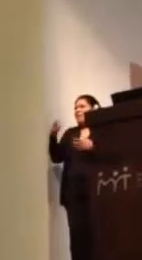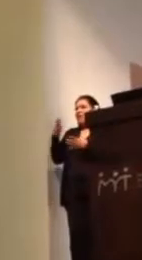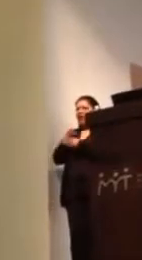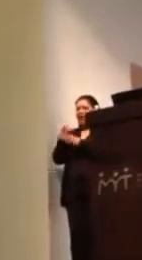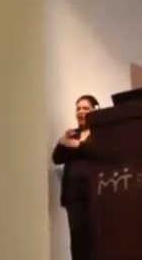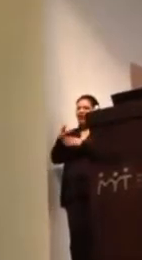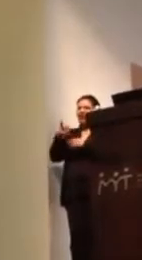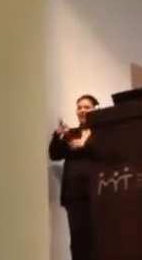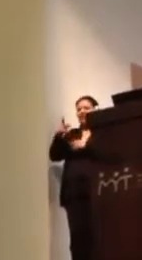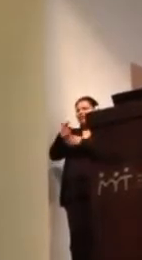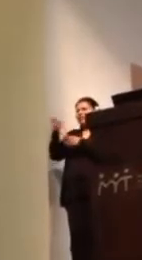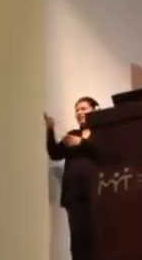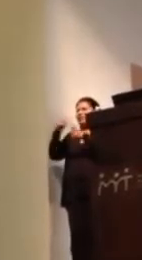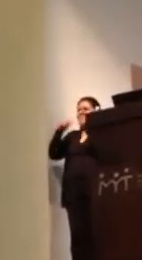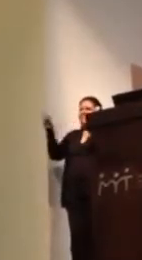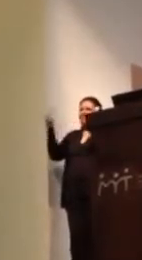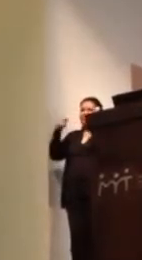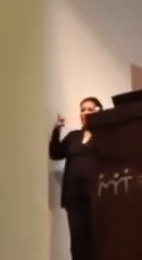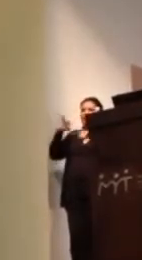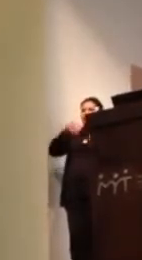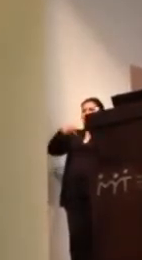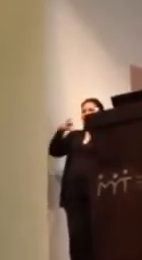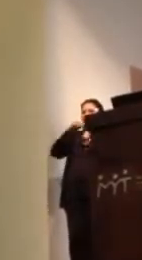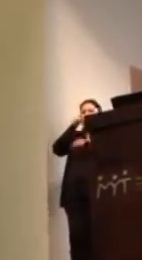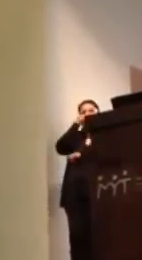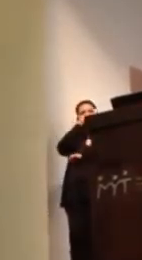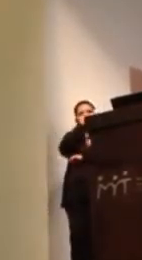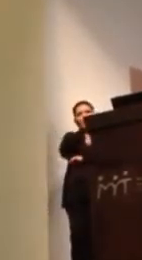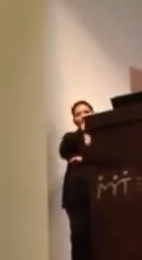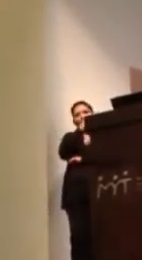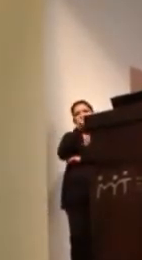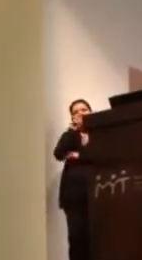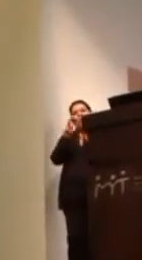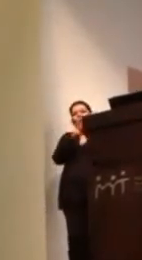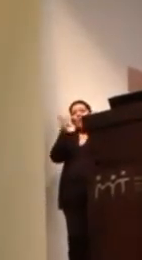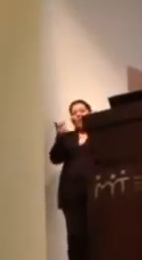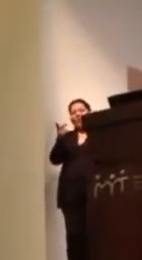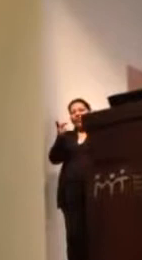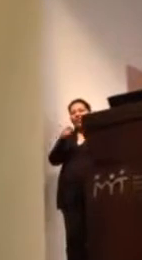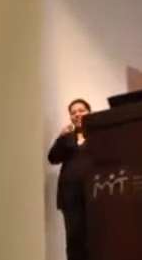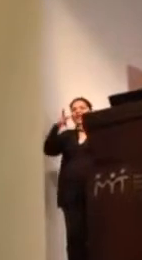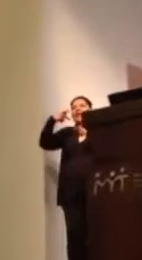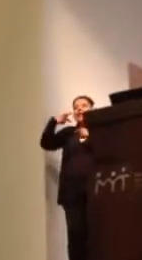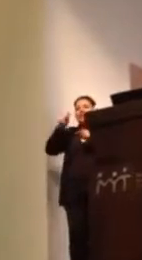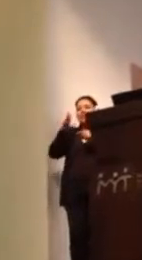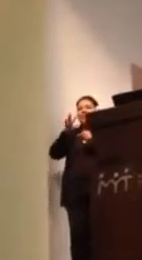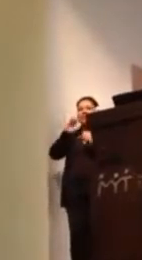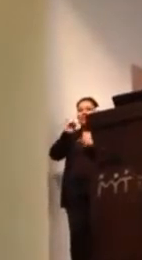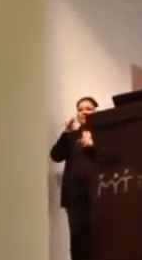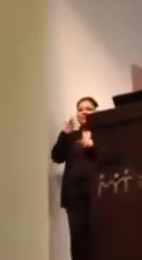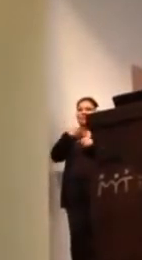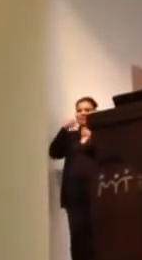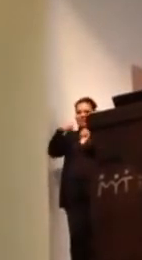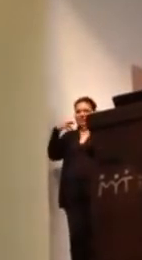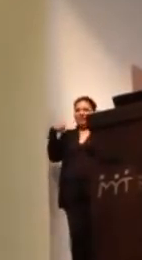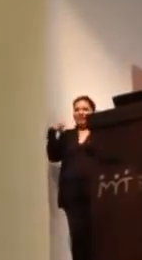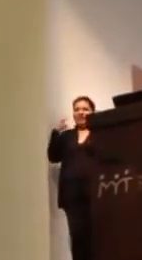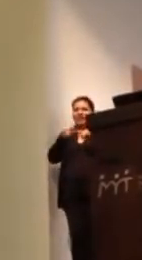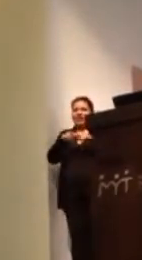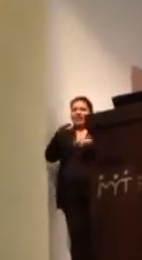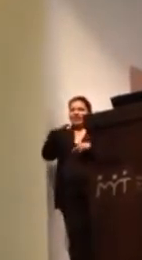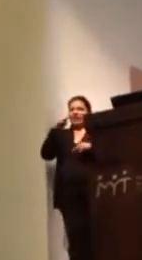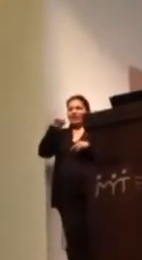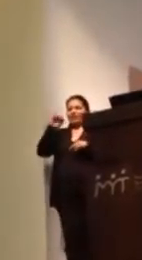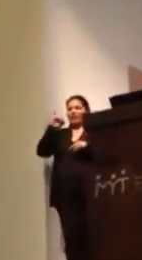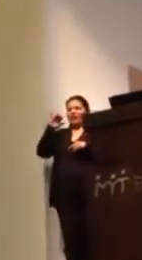pero a lo mejor cuesta mucho, pero a lo que voy y regreso, no, ya me perdí algo. Y además de todo, aquí está la maestra Mariana, y pues va